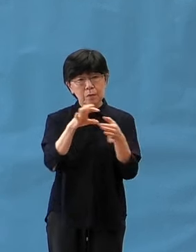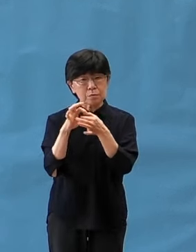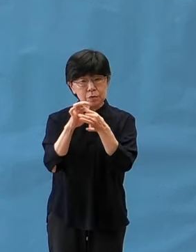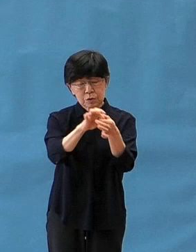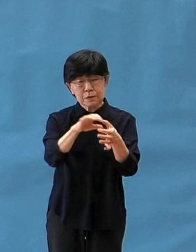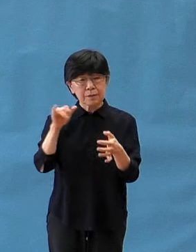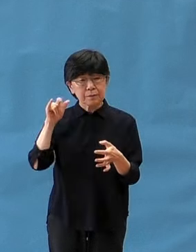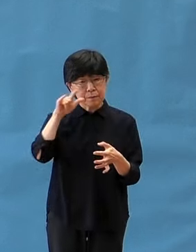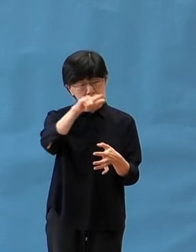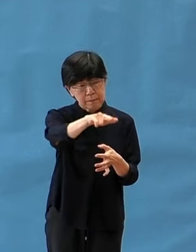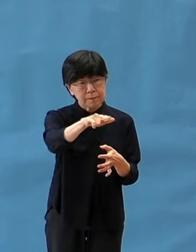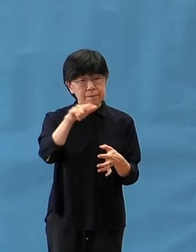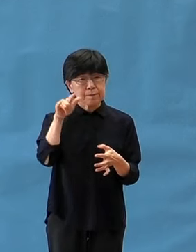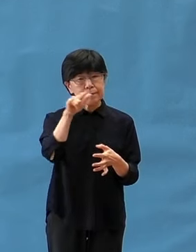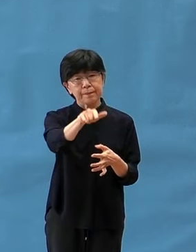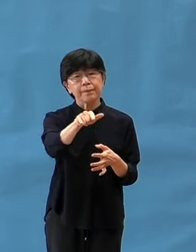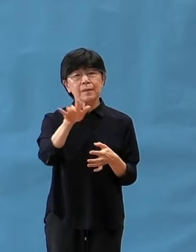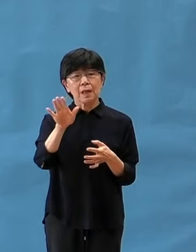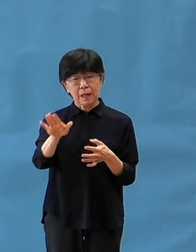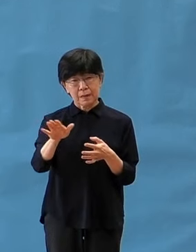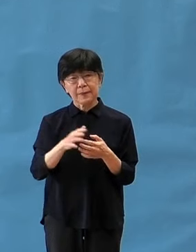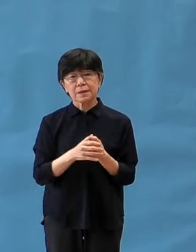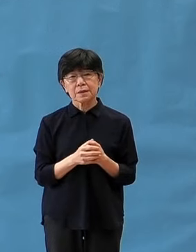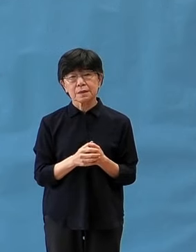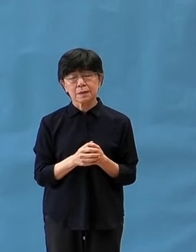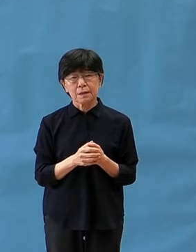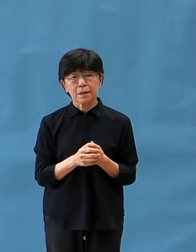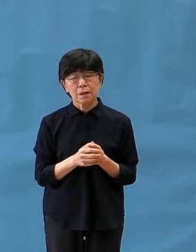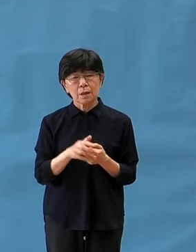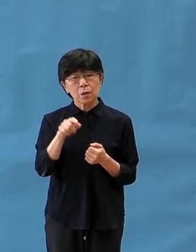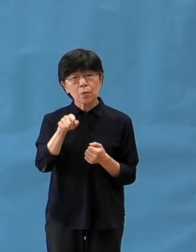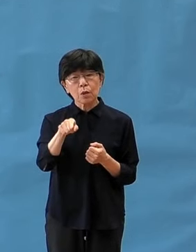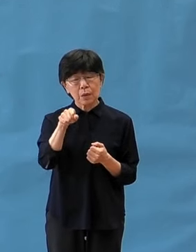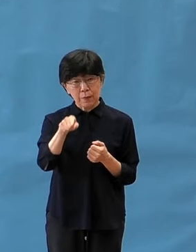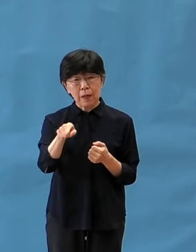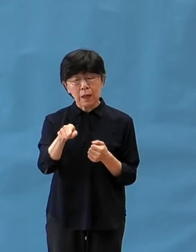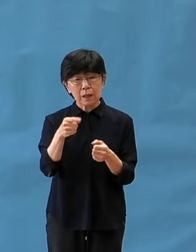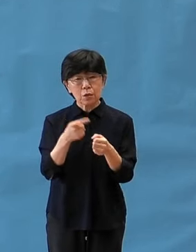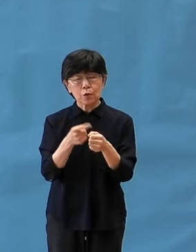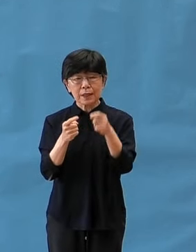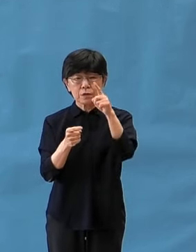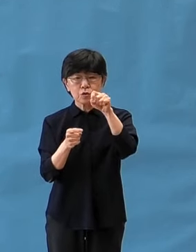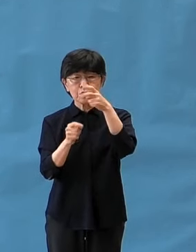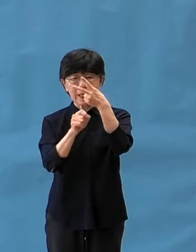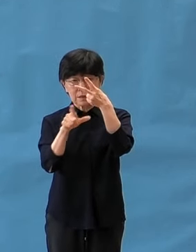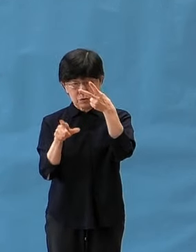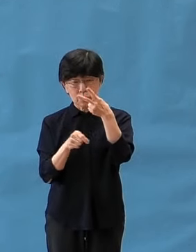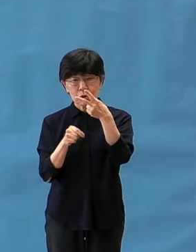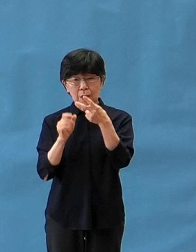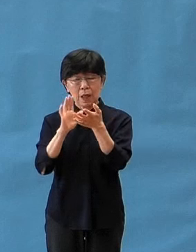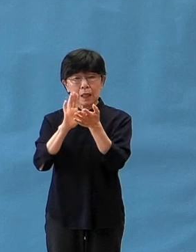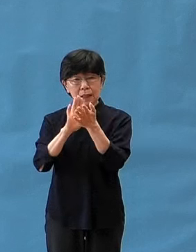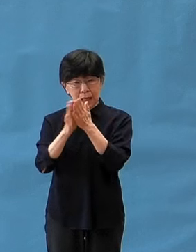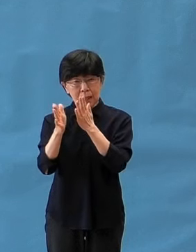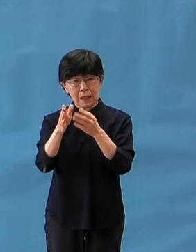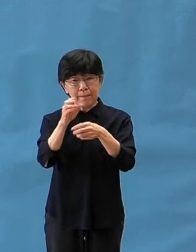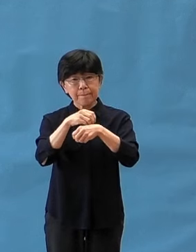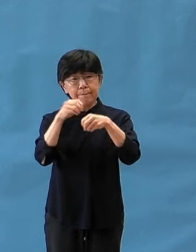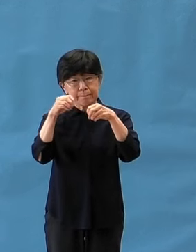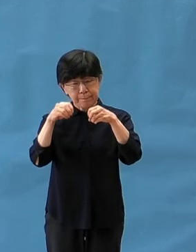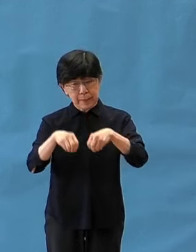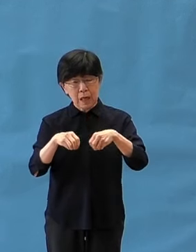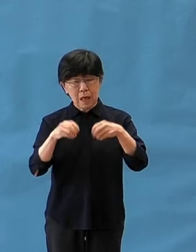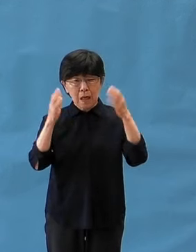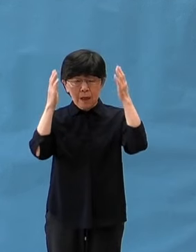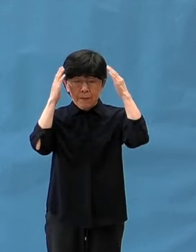ーター便が運航されます。このチャーター便は、昨年12月に県が締結いたしましたベト